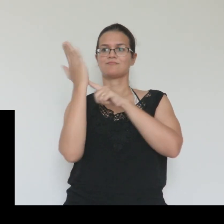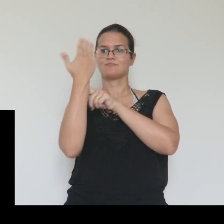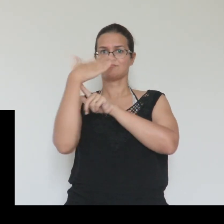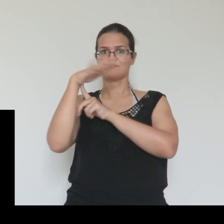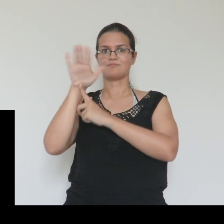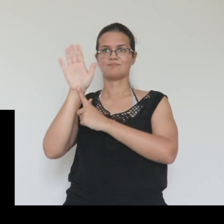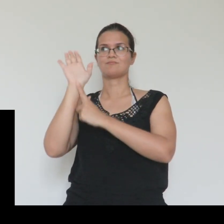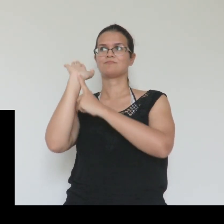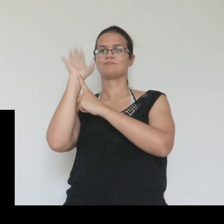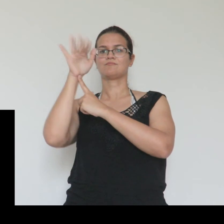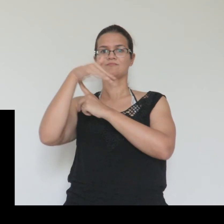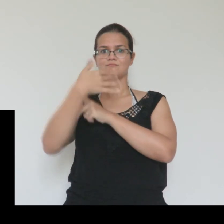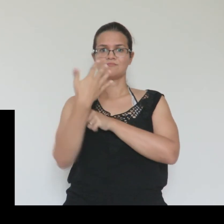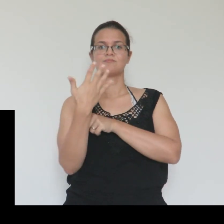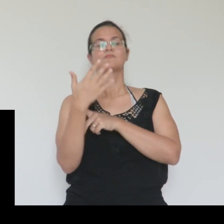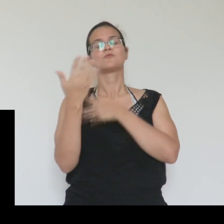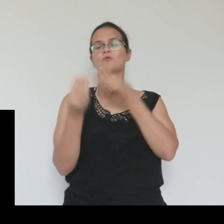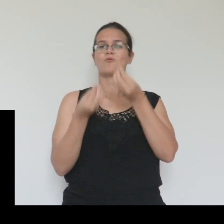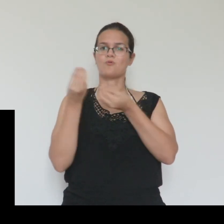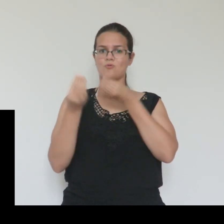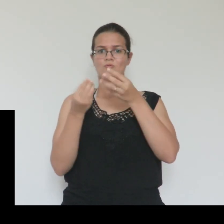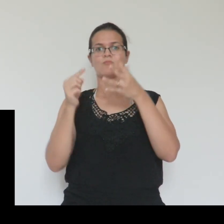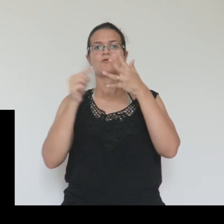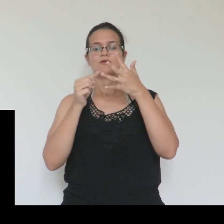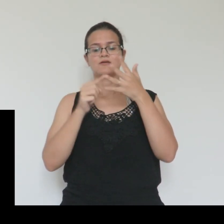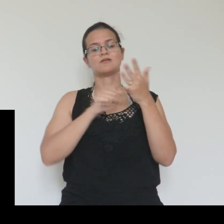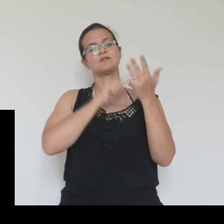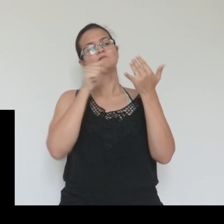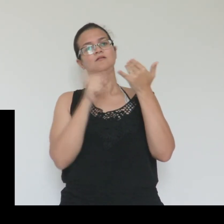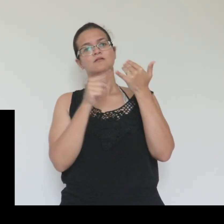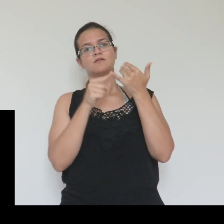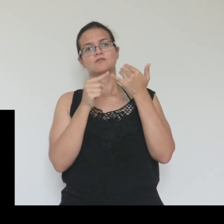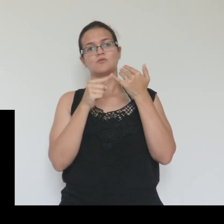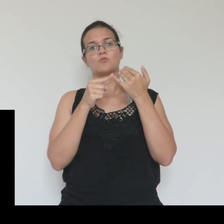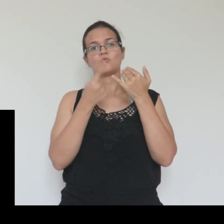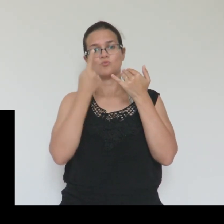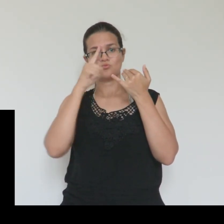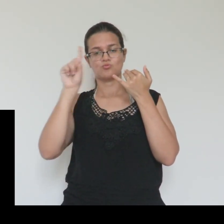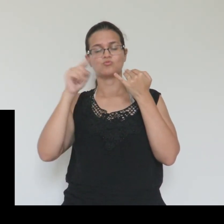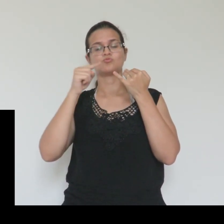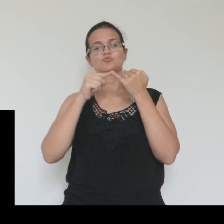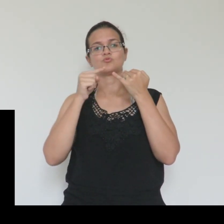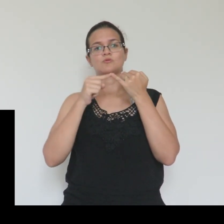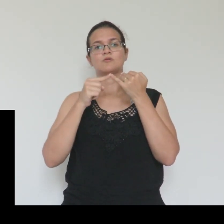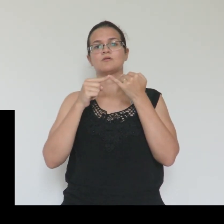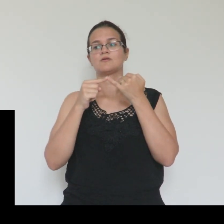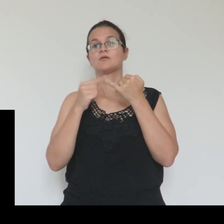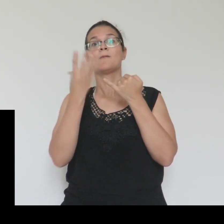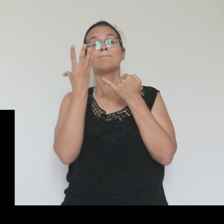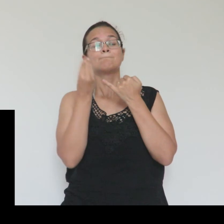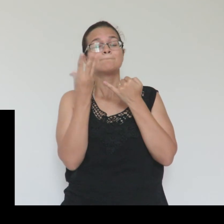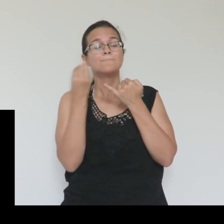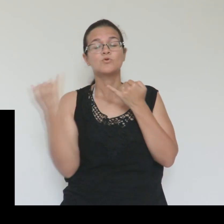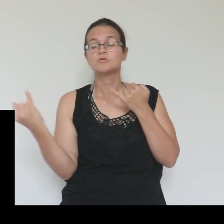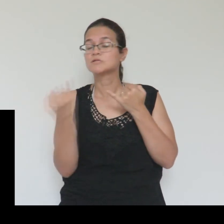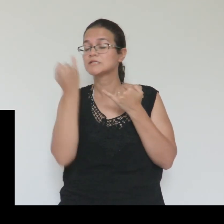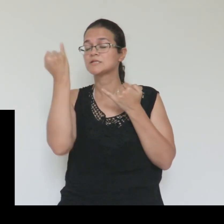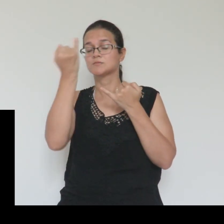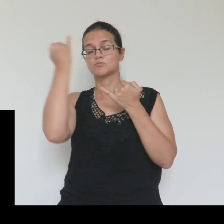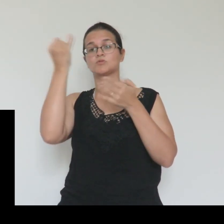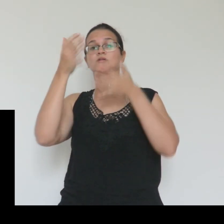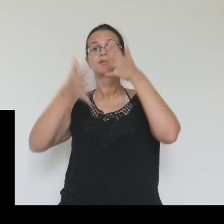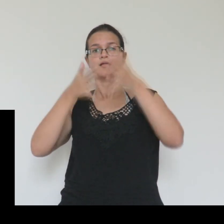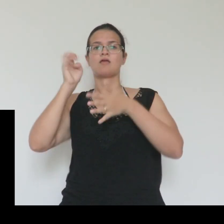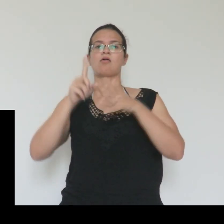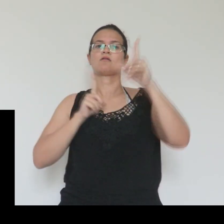importante na língua de sinais, é a expressão facial e corporal. Então a língua de sinais utiliza-se muito de